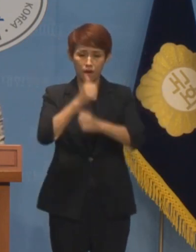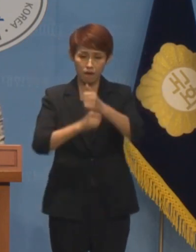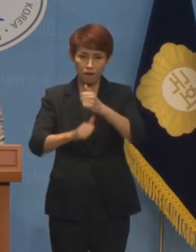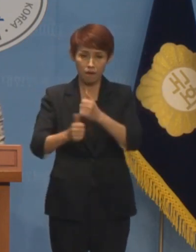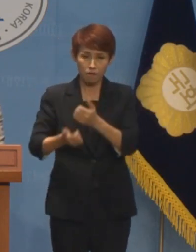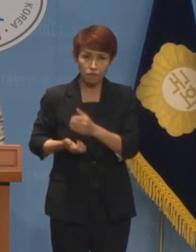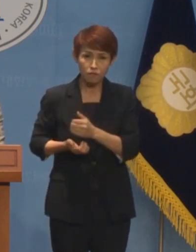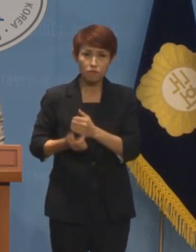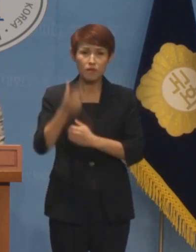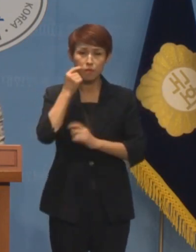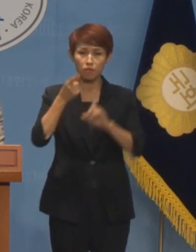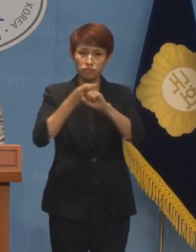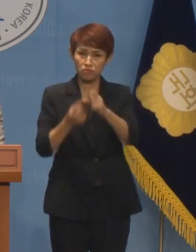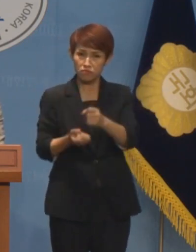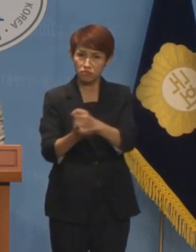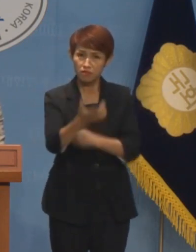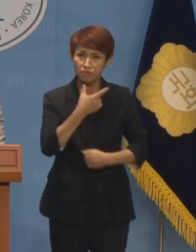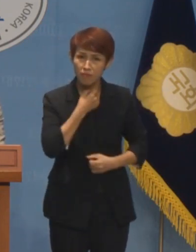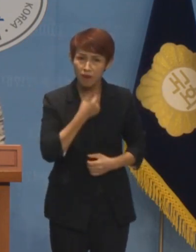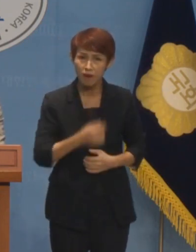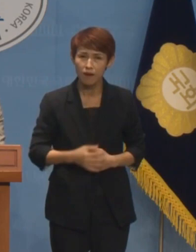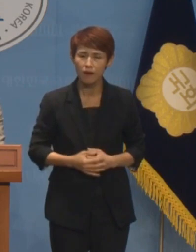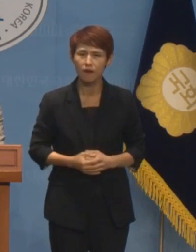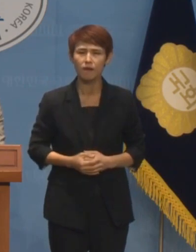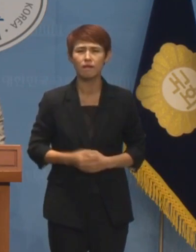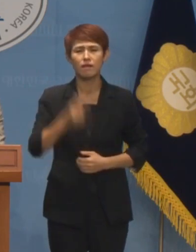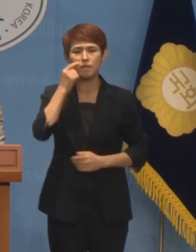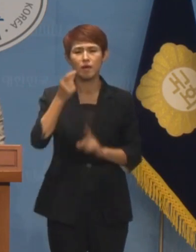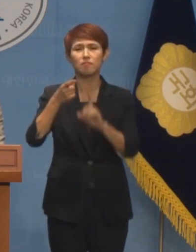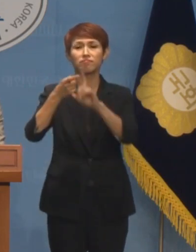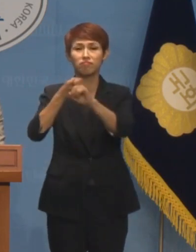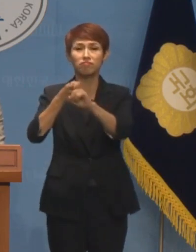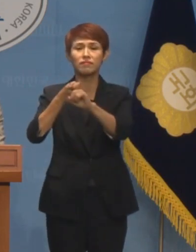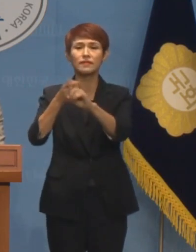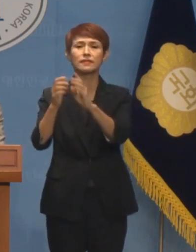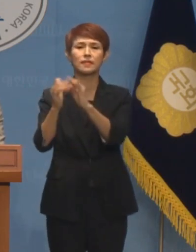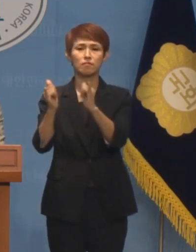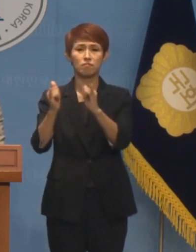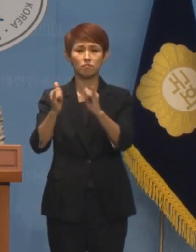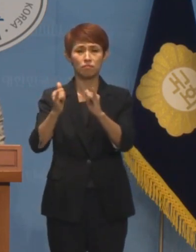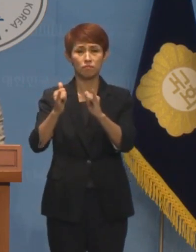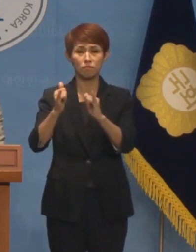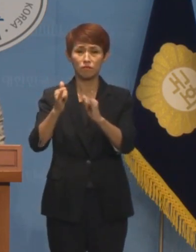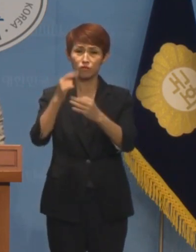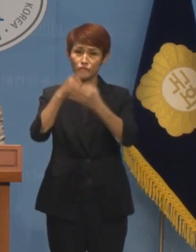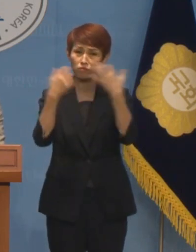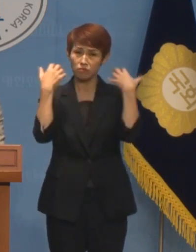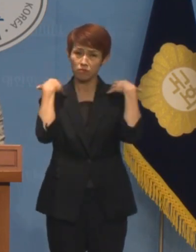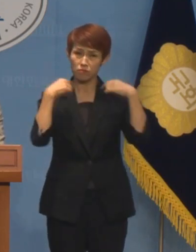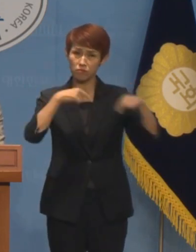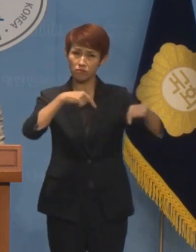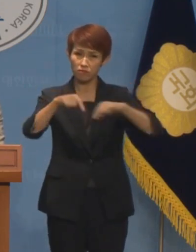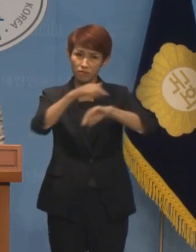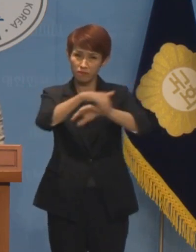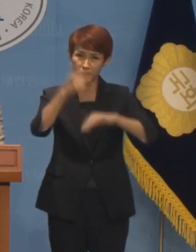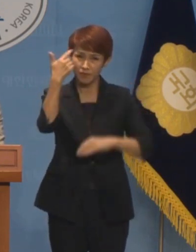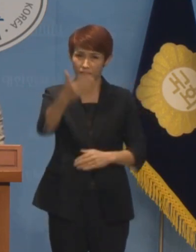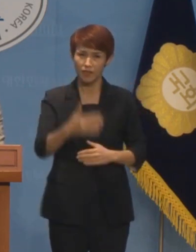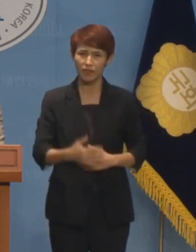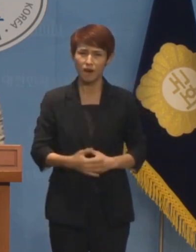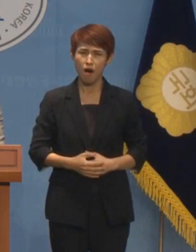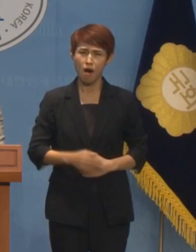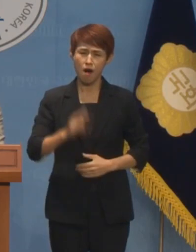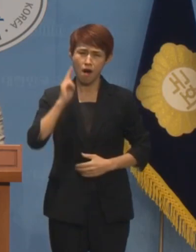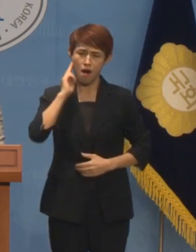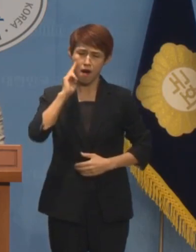하고 있습니다. 친일 뉴라이트가 윤석열 정권의 국시입니까? 어떻게